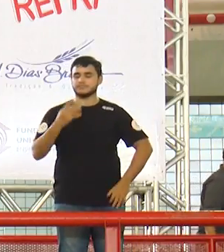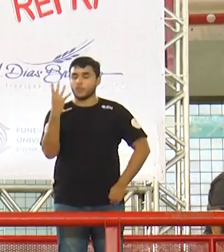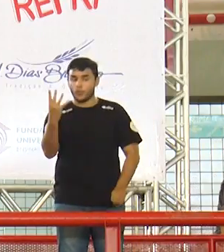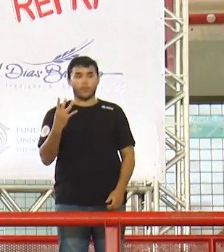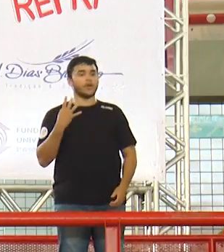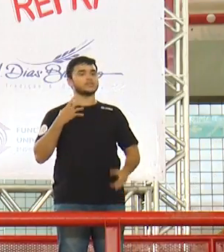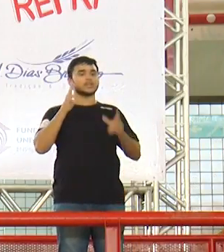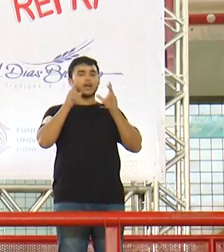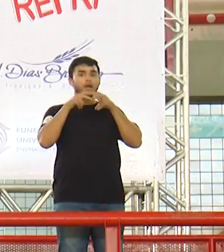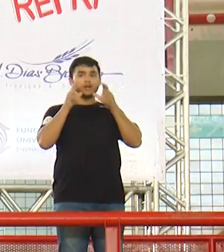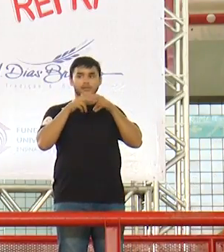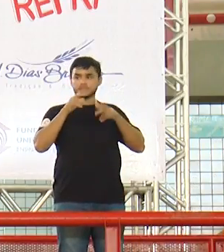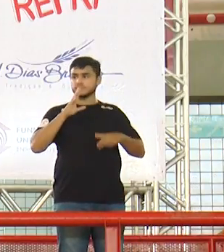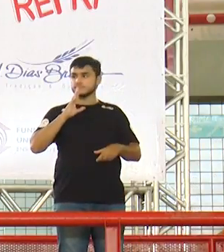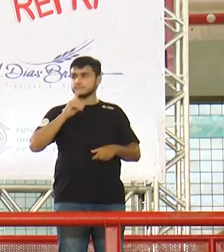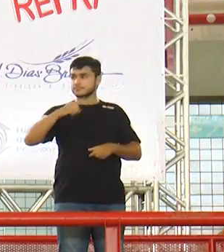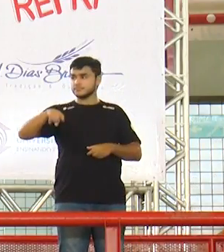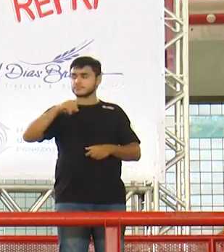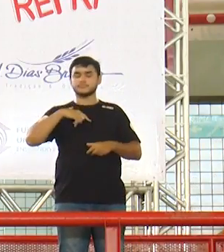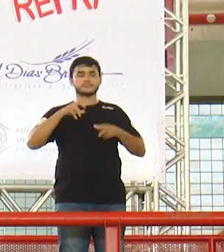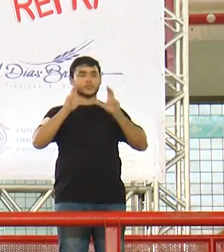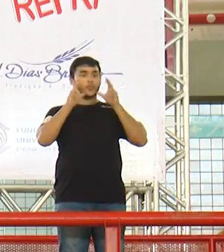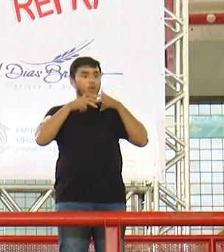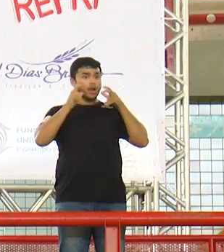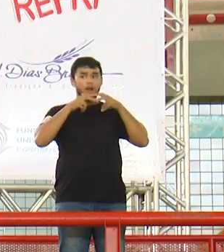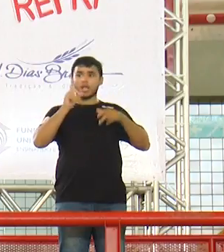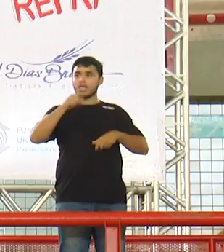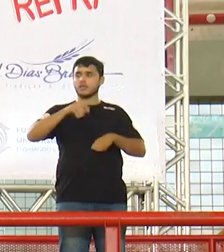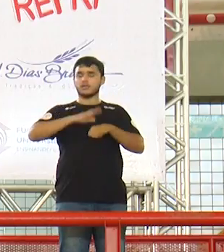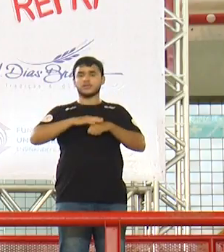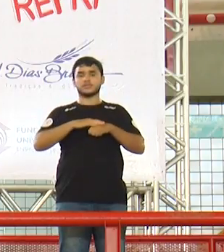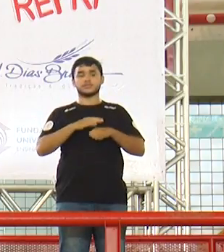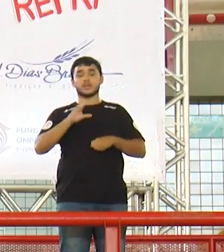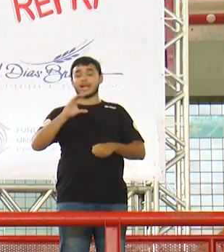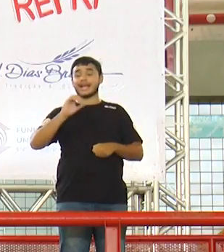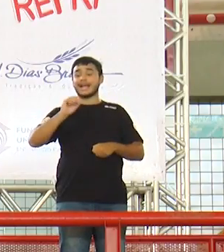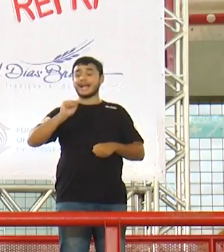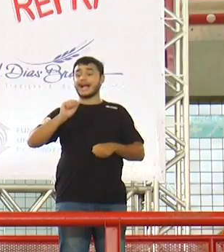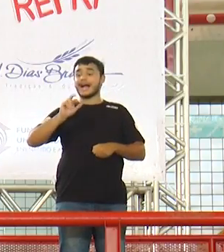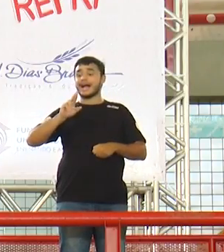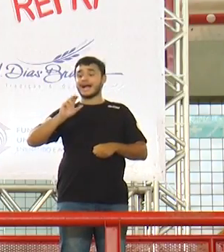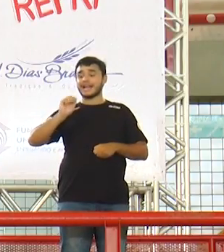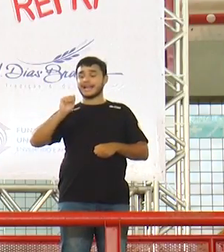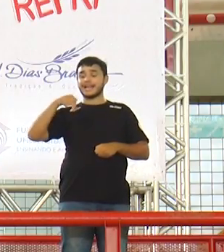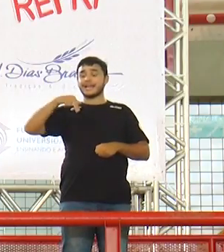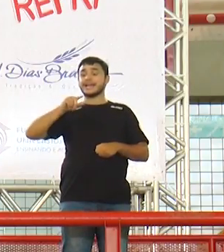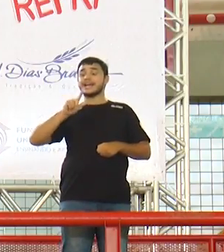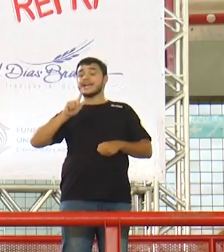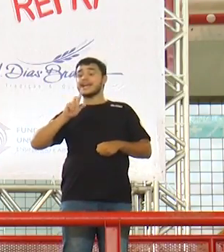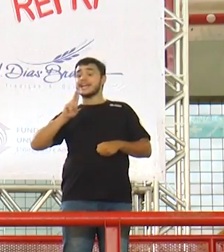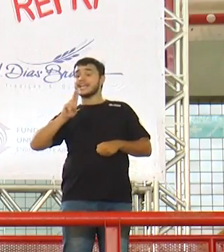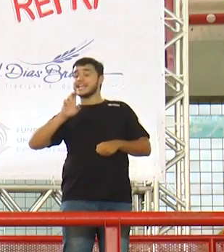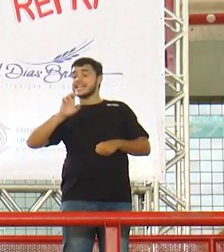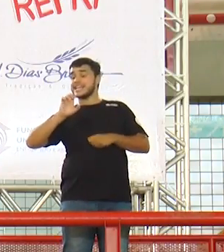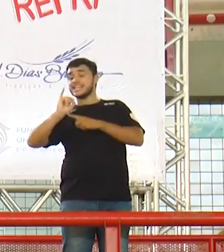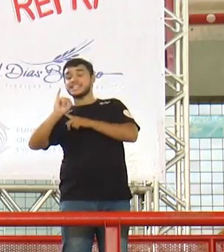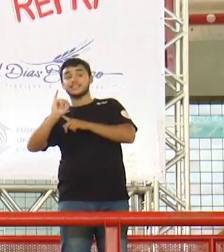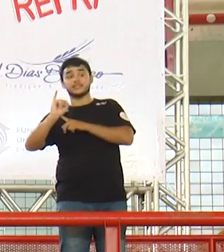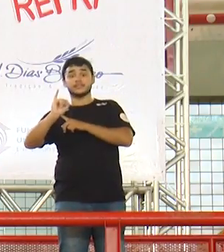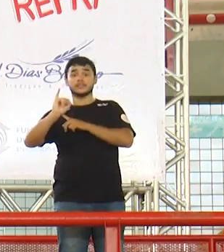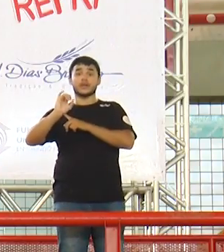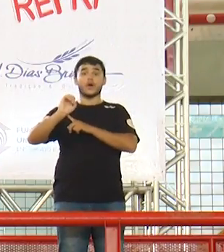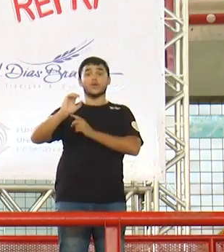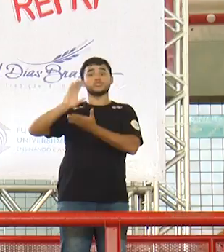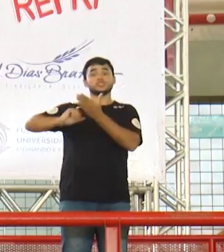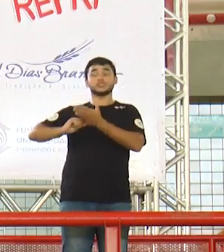4. 4 caranguejos ou 4 caranguejos? É com i ou sem o i? Com